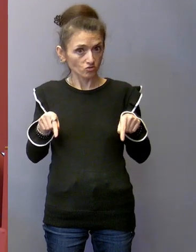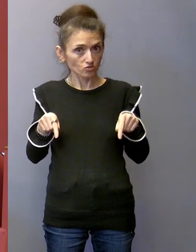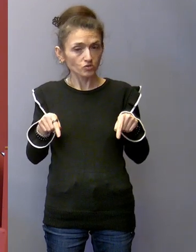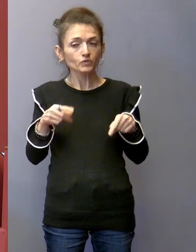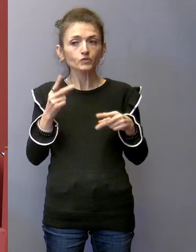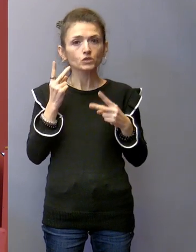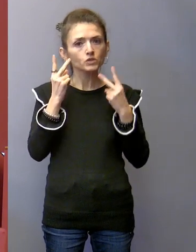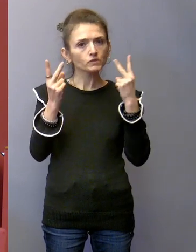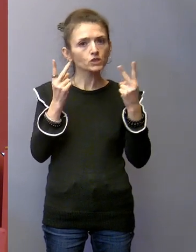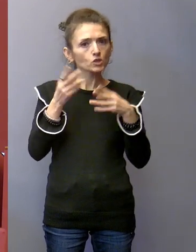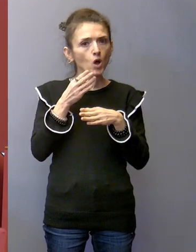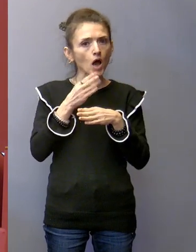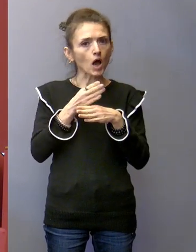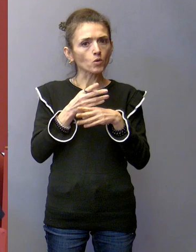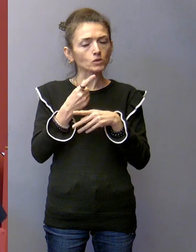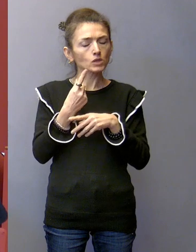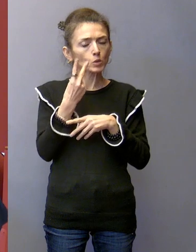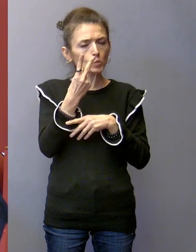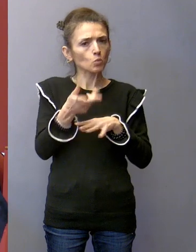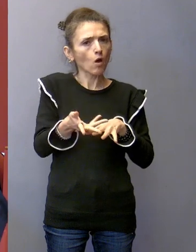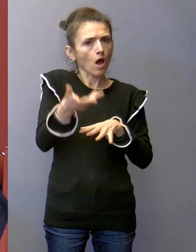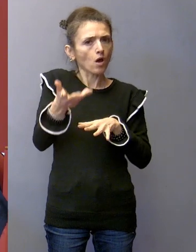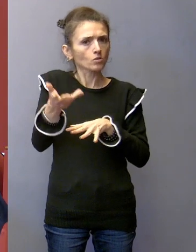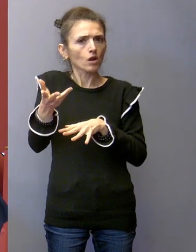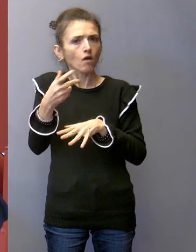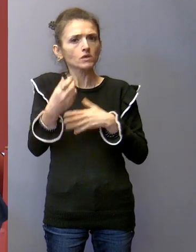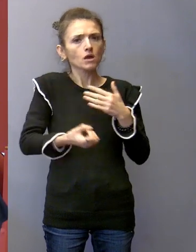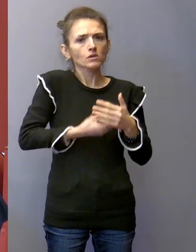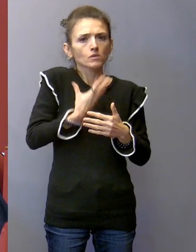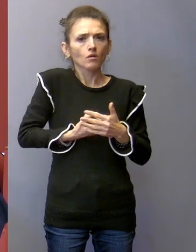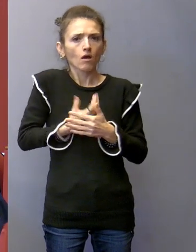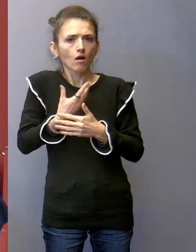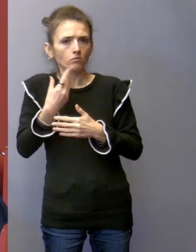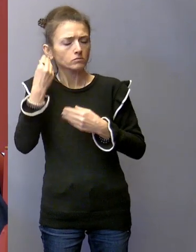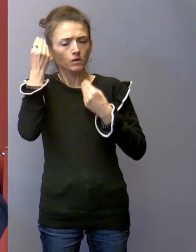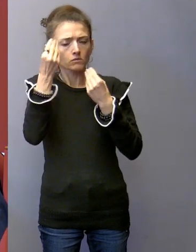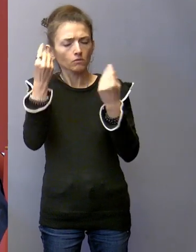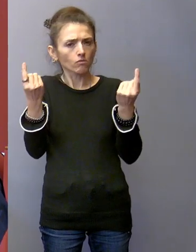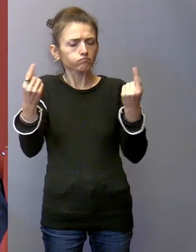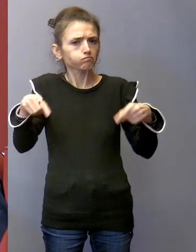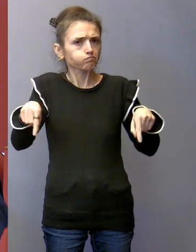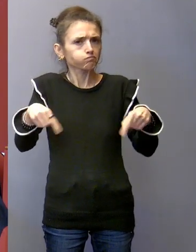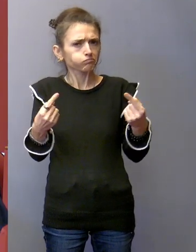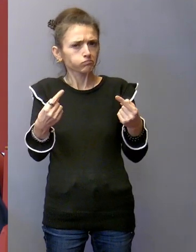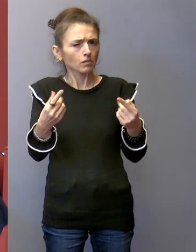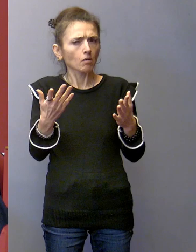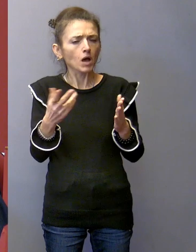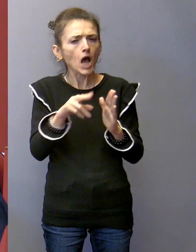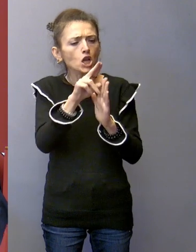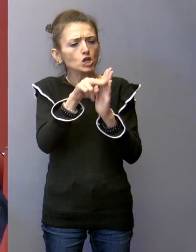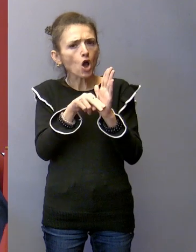due autorevoli consiglieri esprimersi in maniera opposta punta la norma che dovrebbe avere un mero contenuto